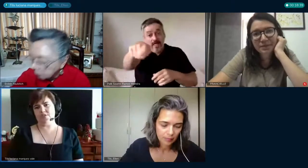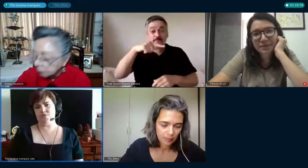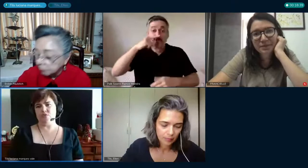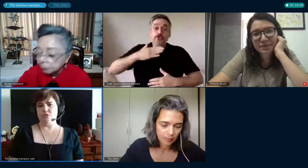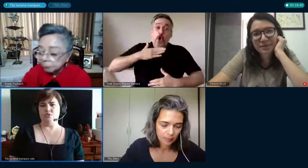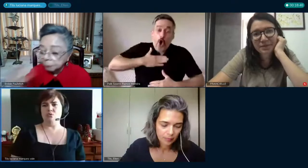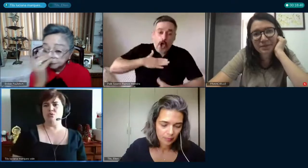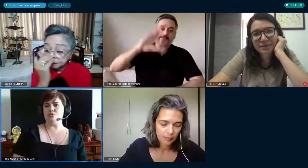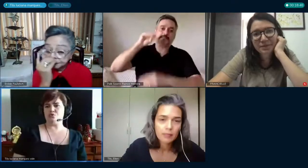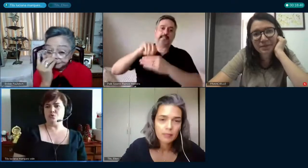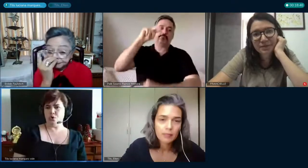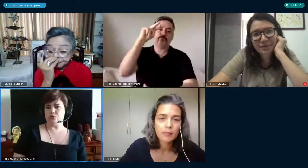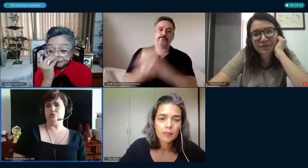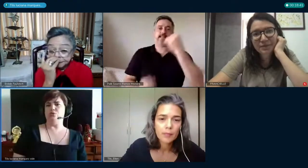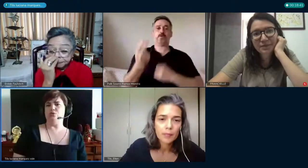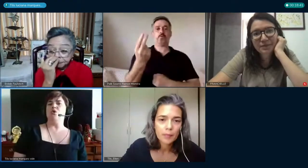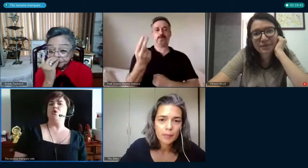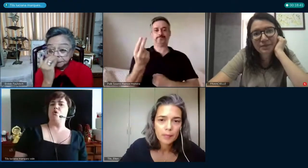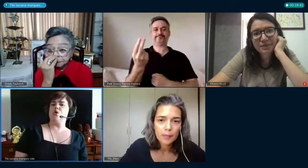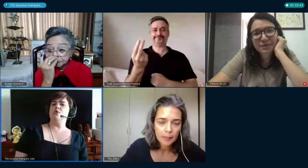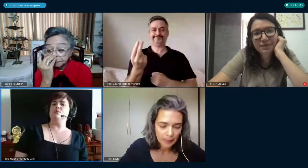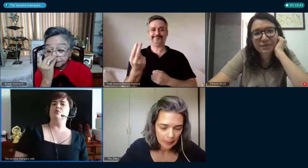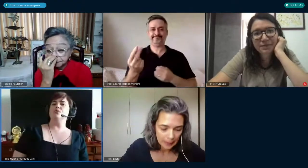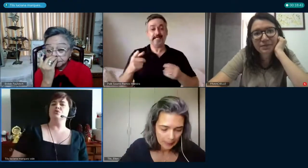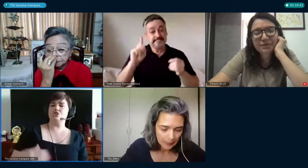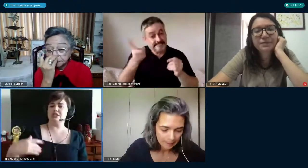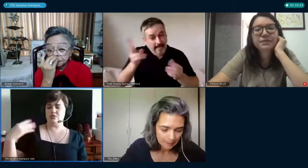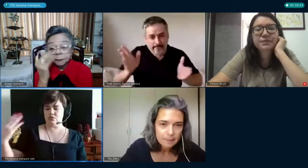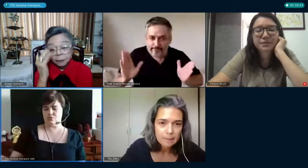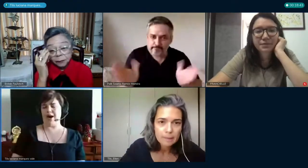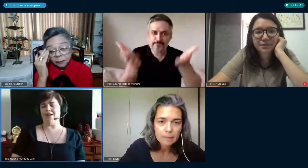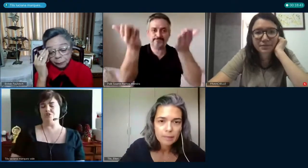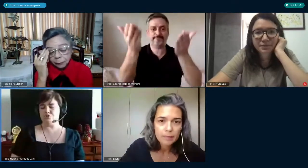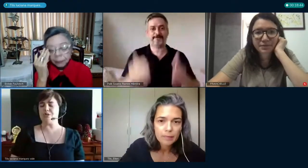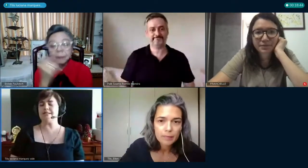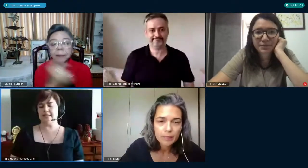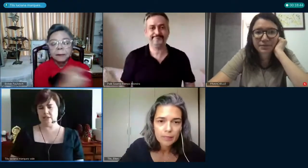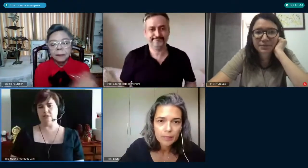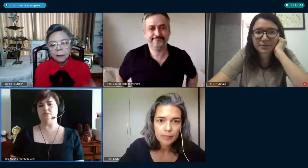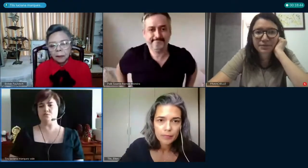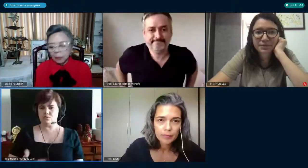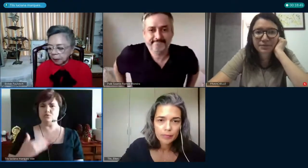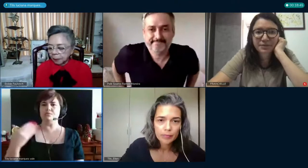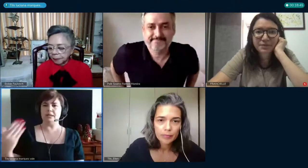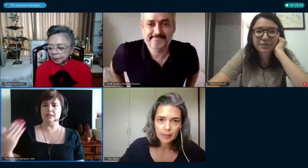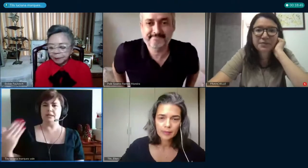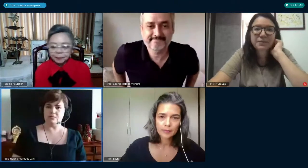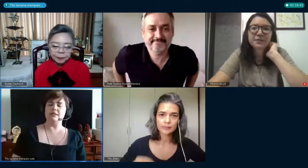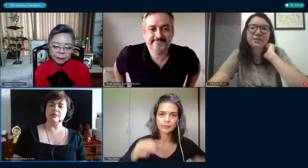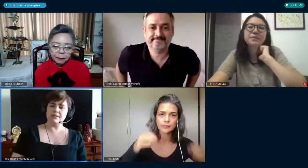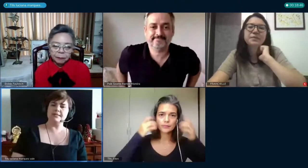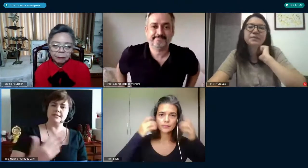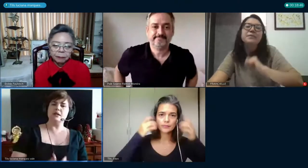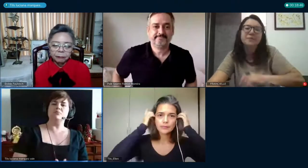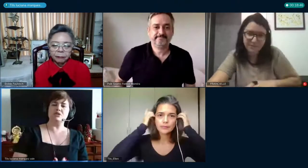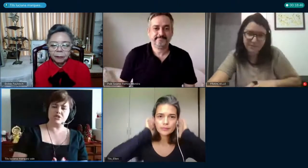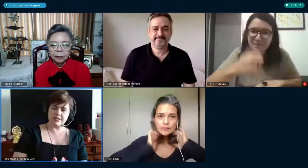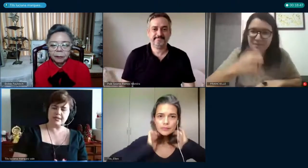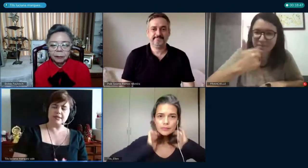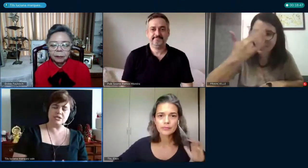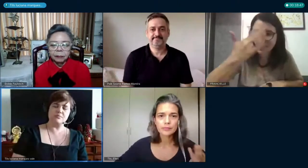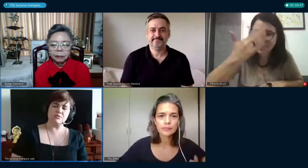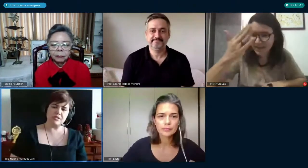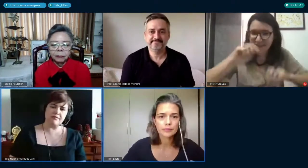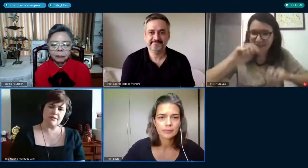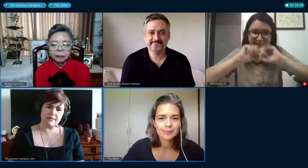seja isso. O surdo, como usuário de duas línguas, o surdo bilíngue, então ele precisa realmente